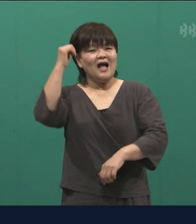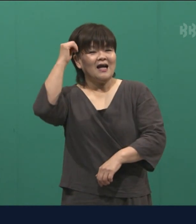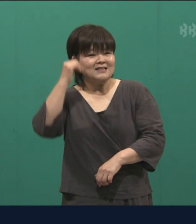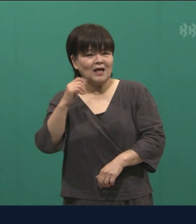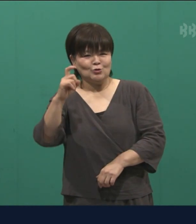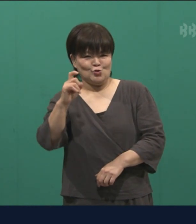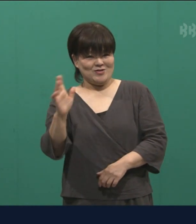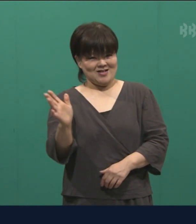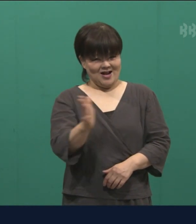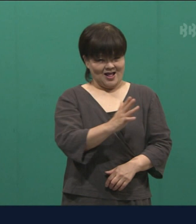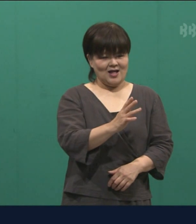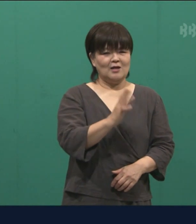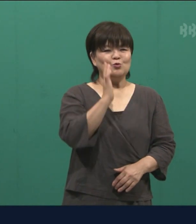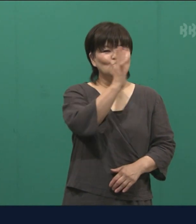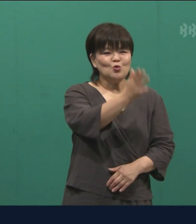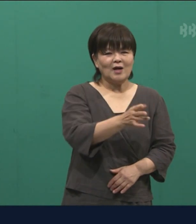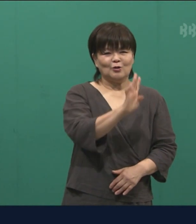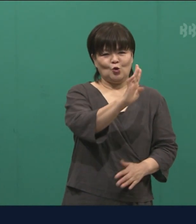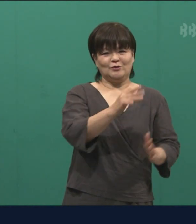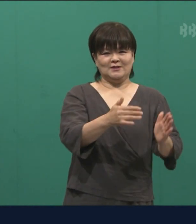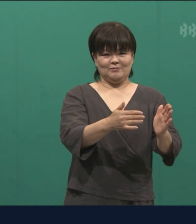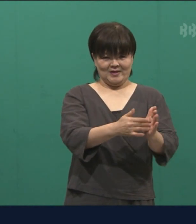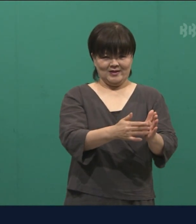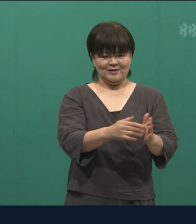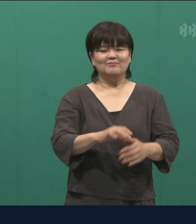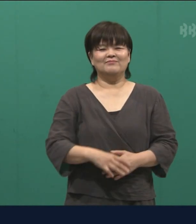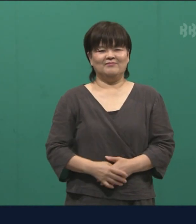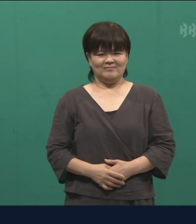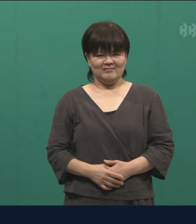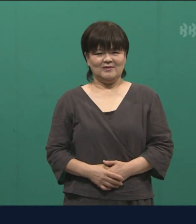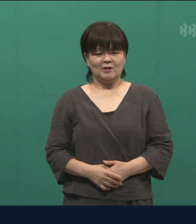時間は朝10時から夕方4時、